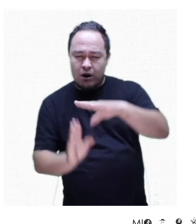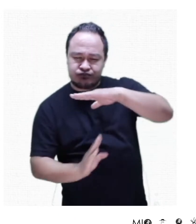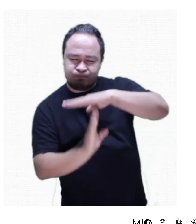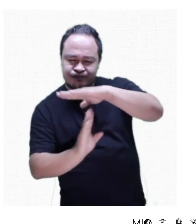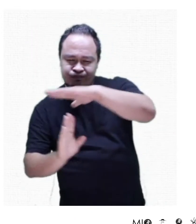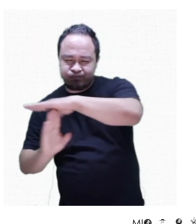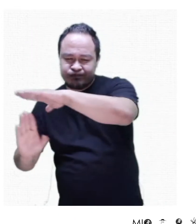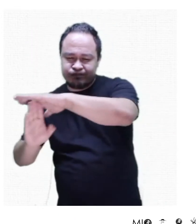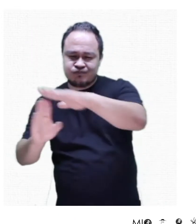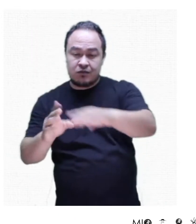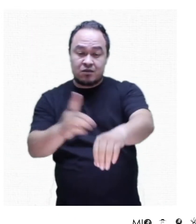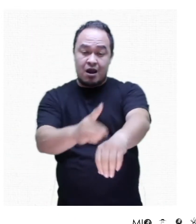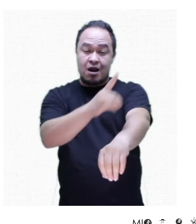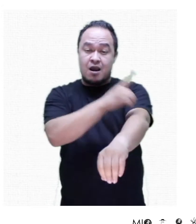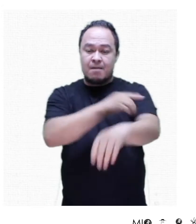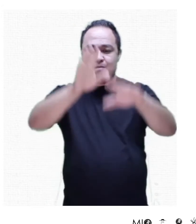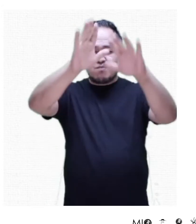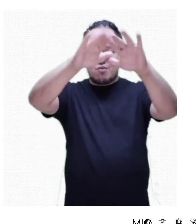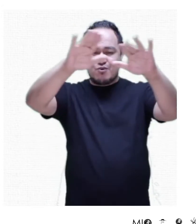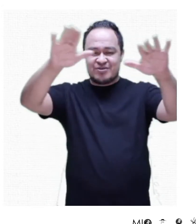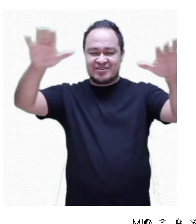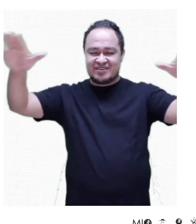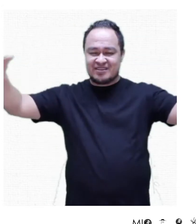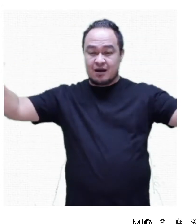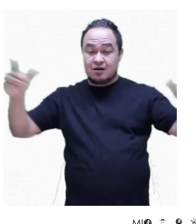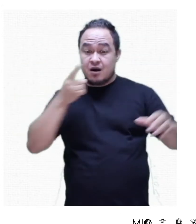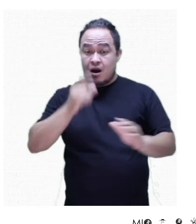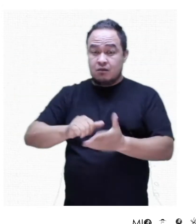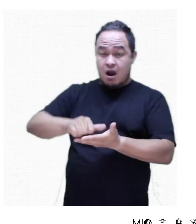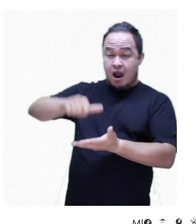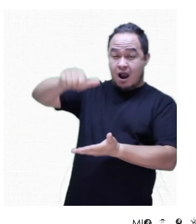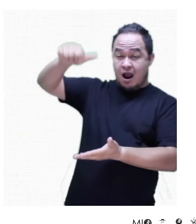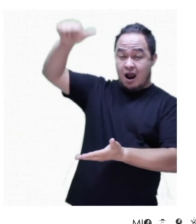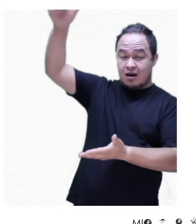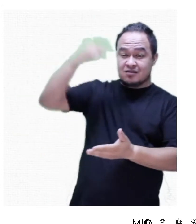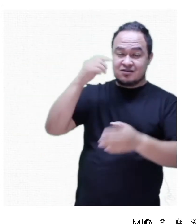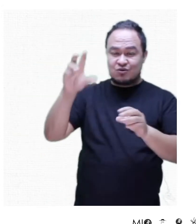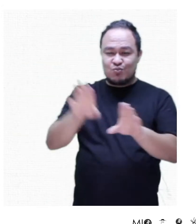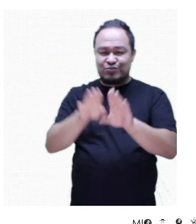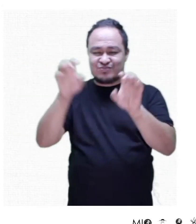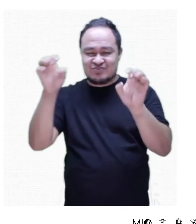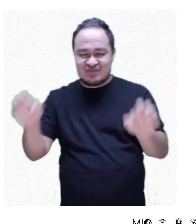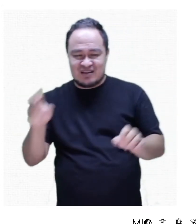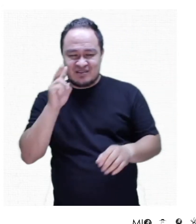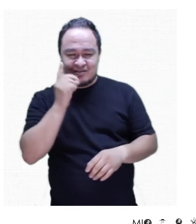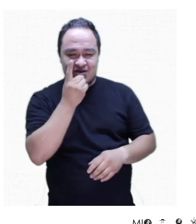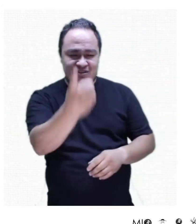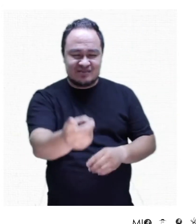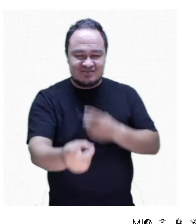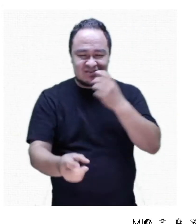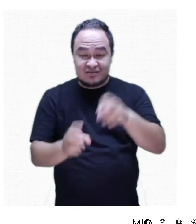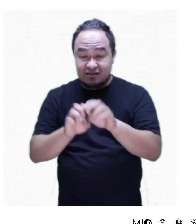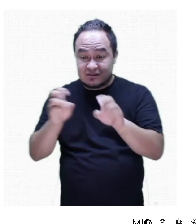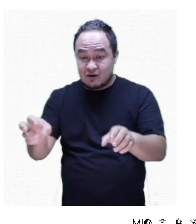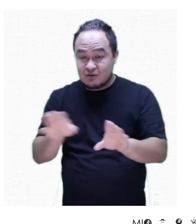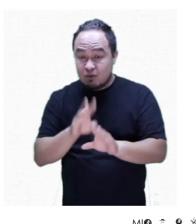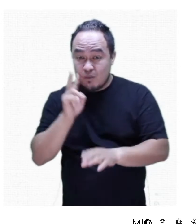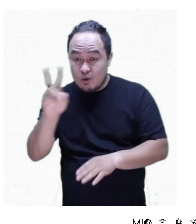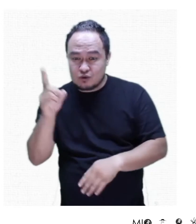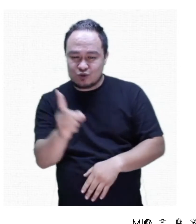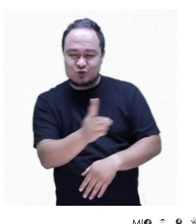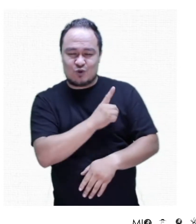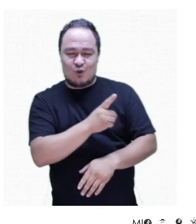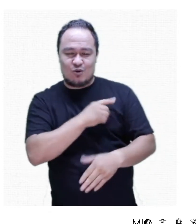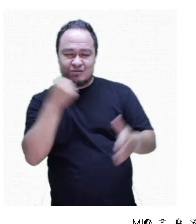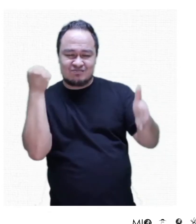como mesa. «Desde una montaña tan alta como esta», se dijo entonces, «veré de un solo golpe